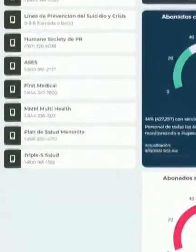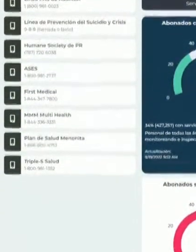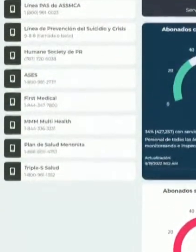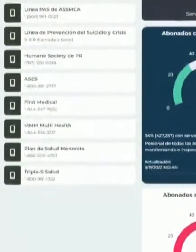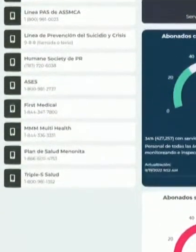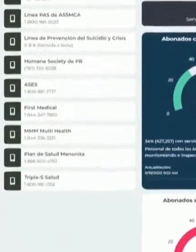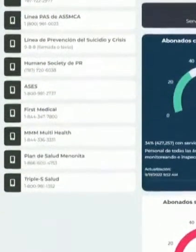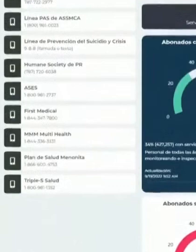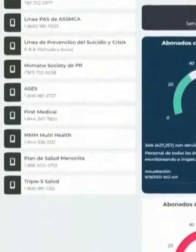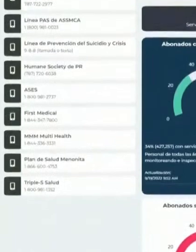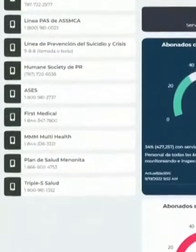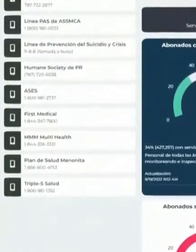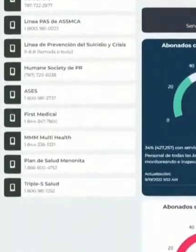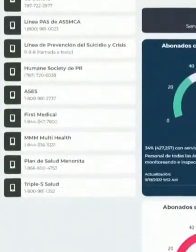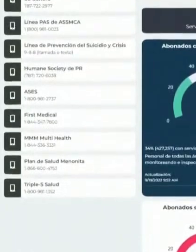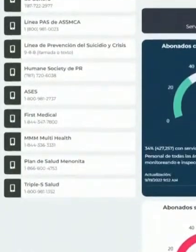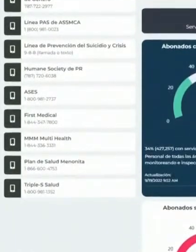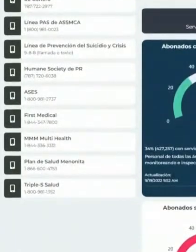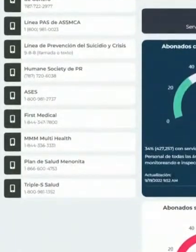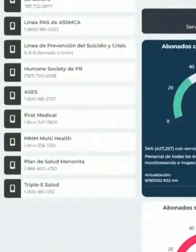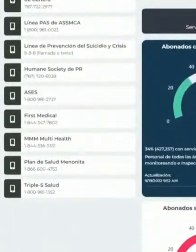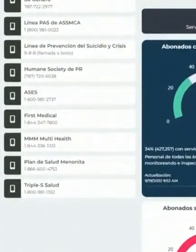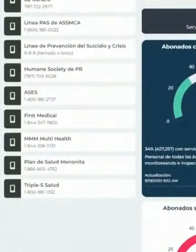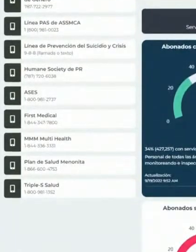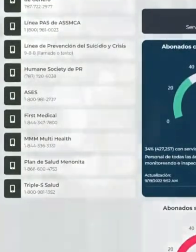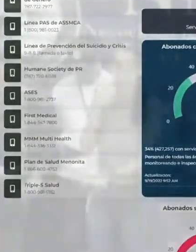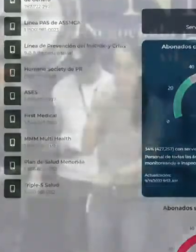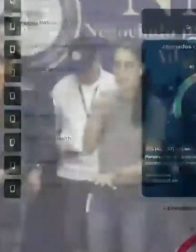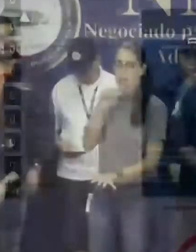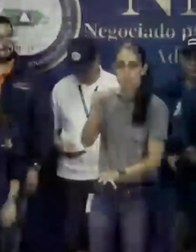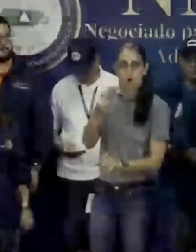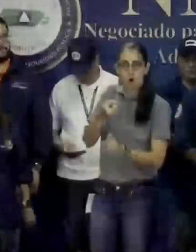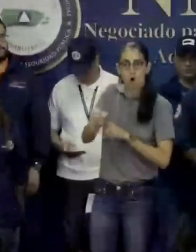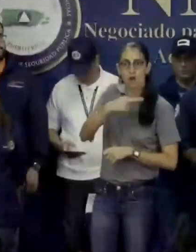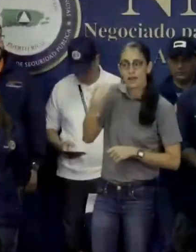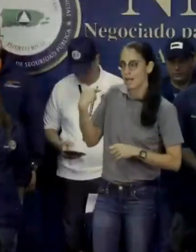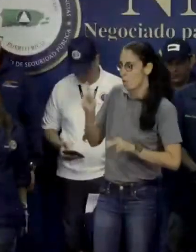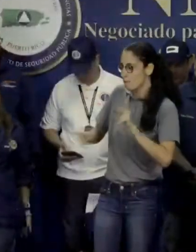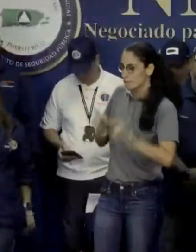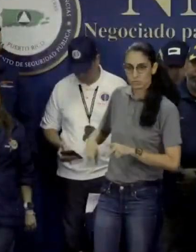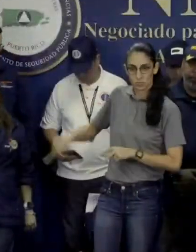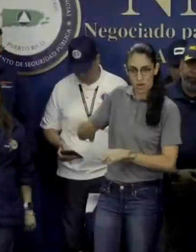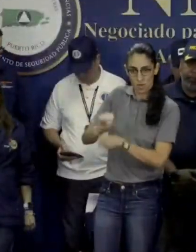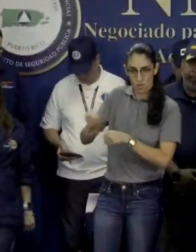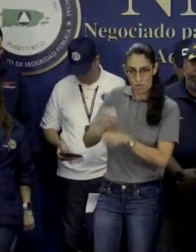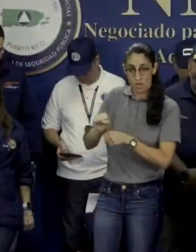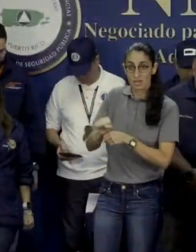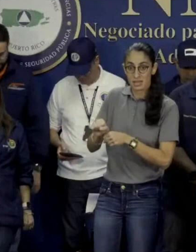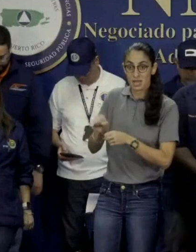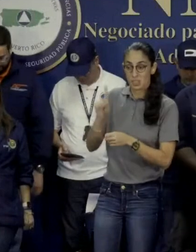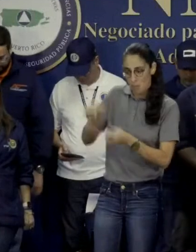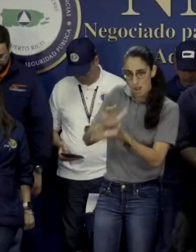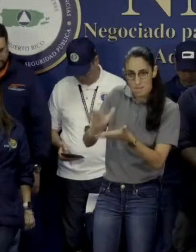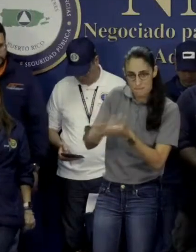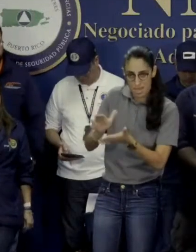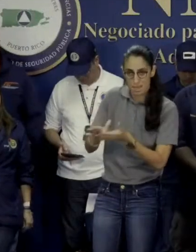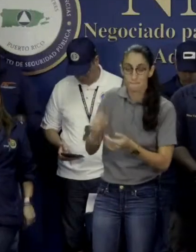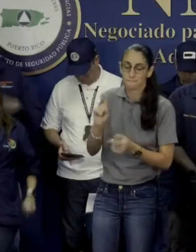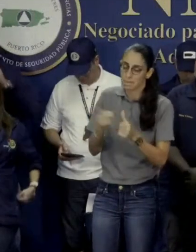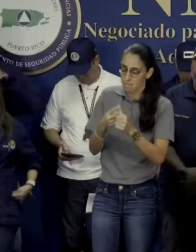para responsablemente no poner en riesgo la seguridad de nuestro personal para que haga los procesos de limpieza y poder